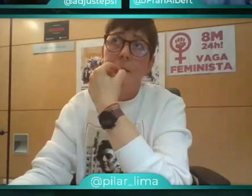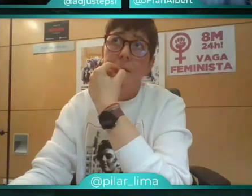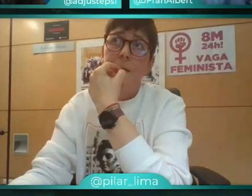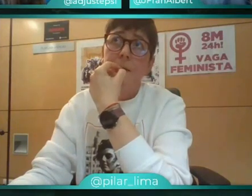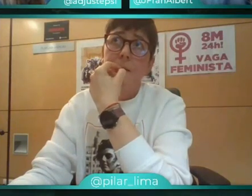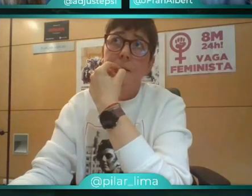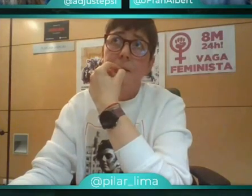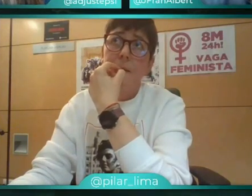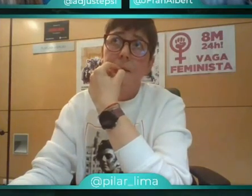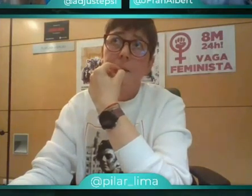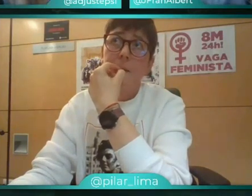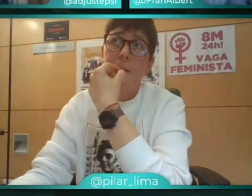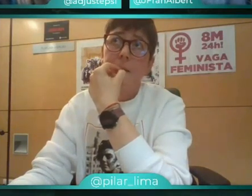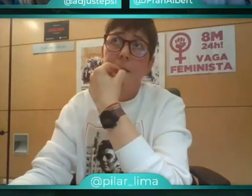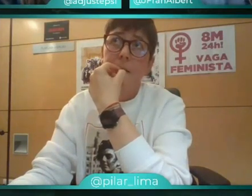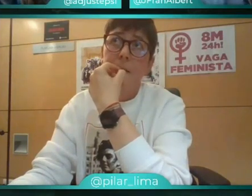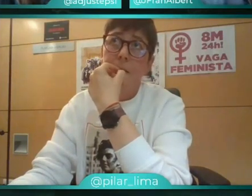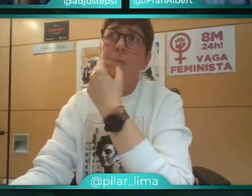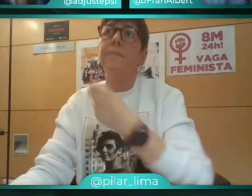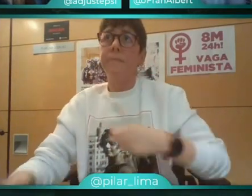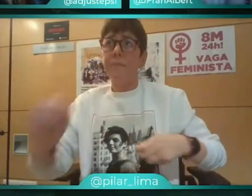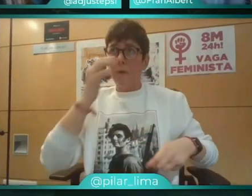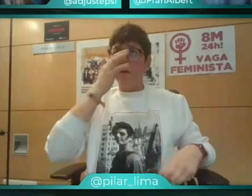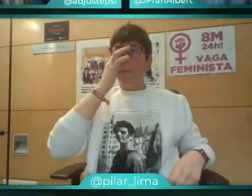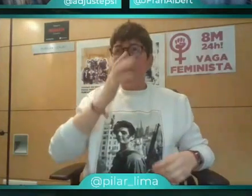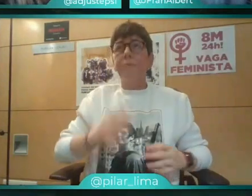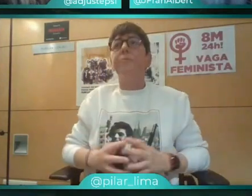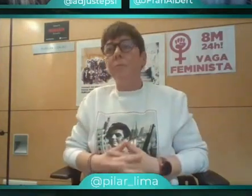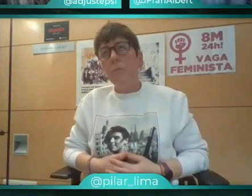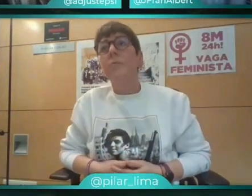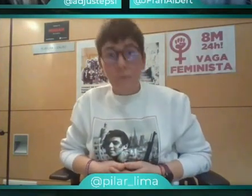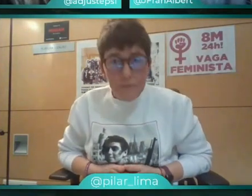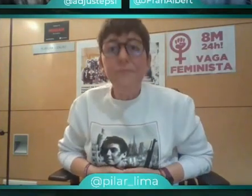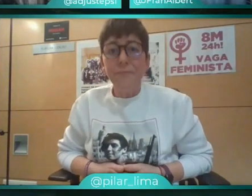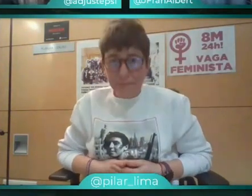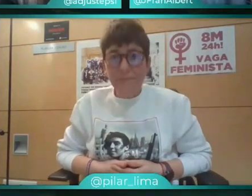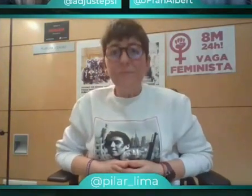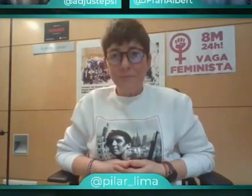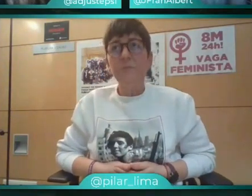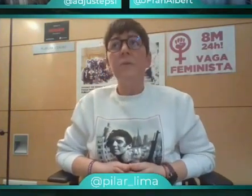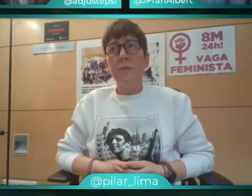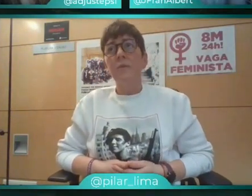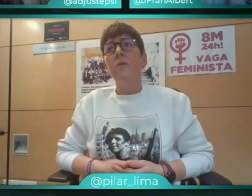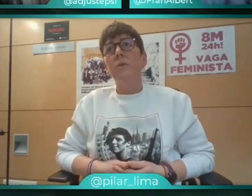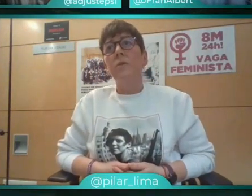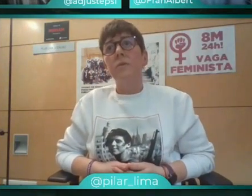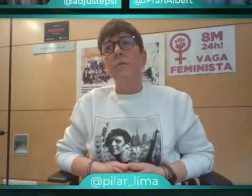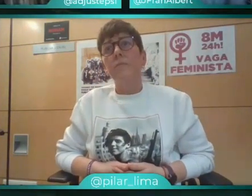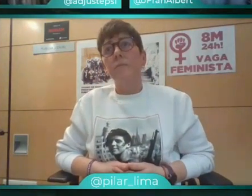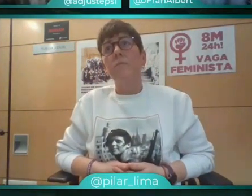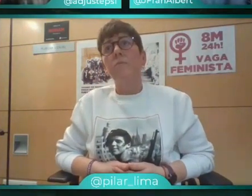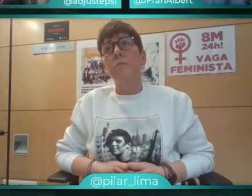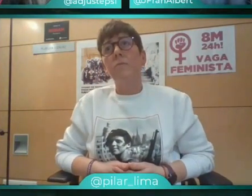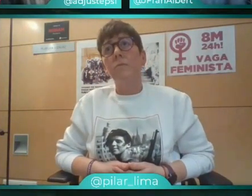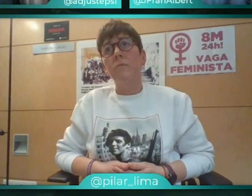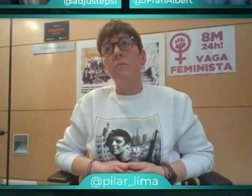activista del mundo de los videojuegos que que tuvimos que censurar los comentarios de nuestras redes sociales porque el odio